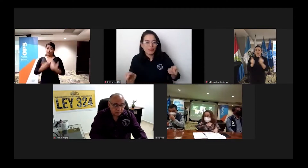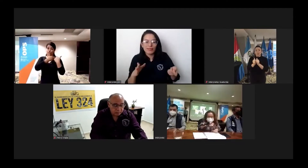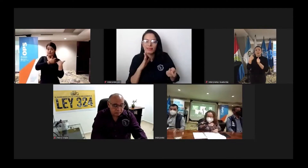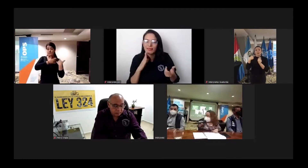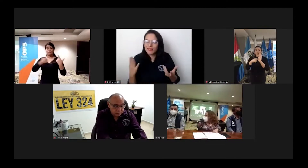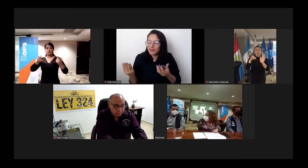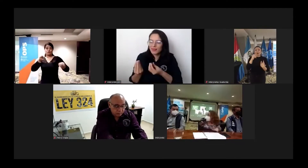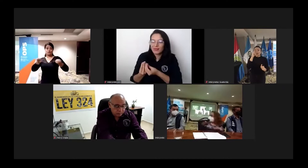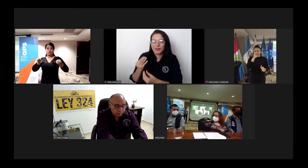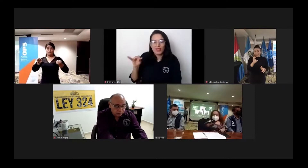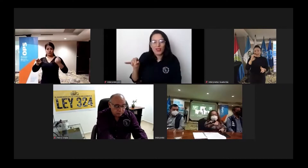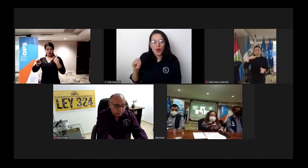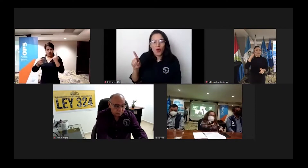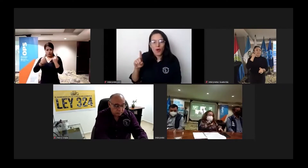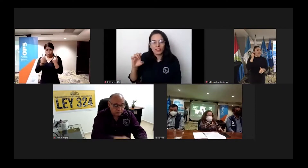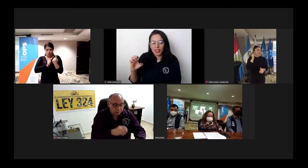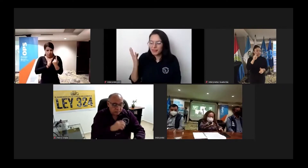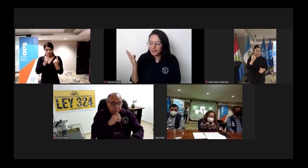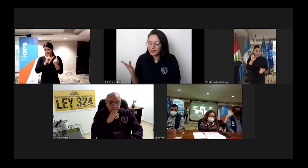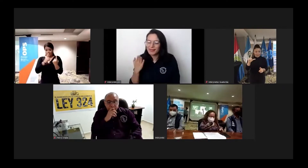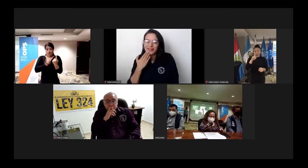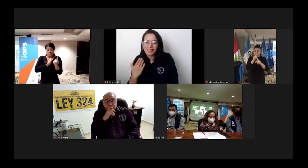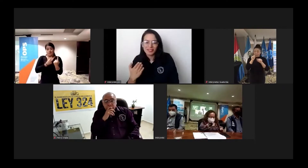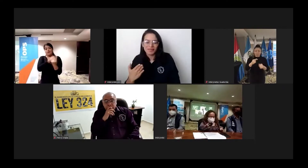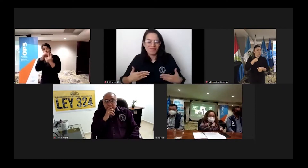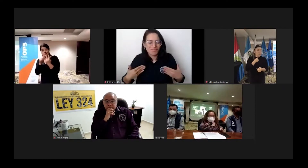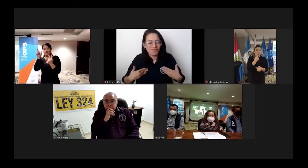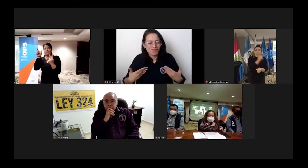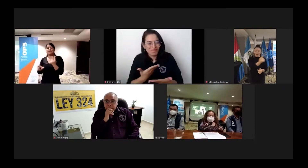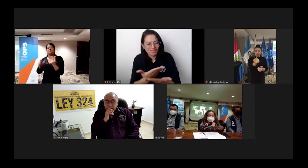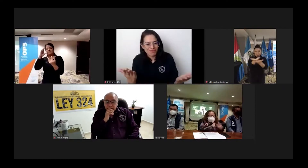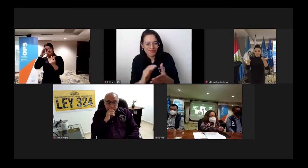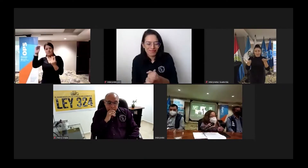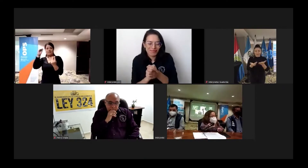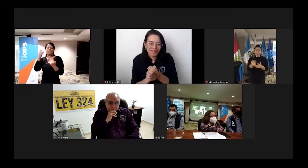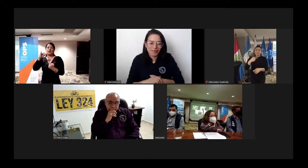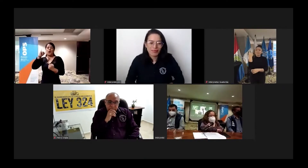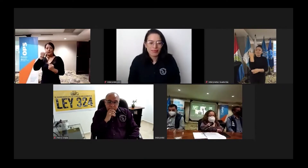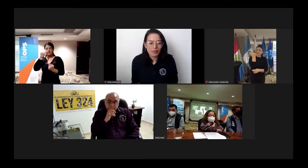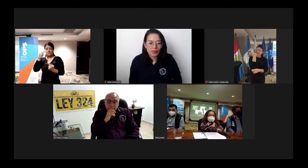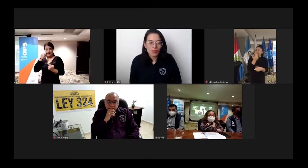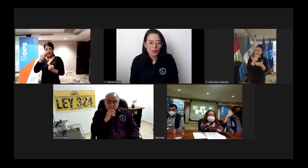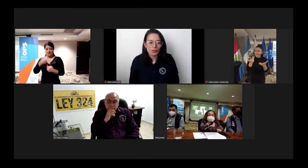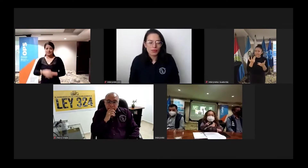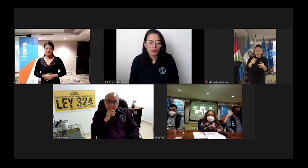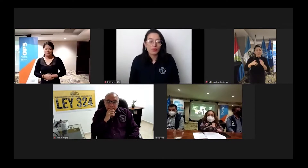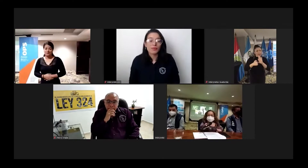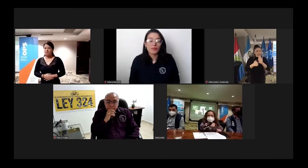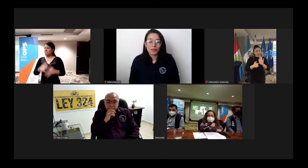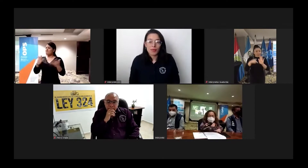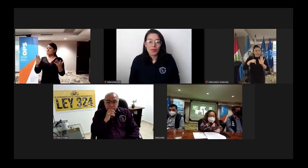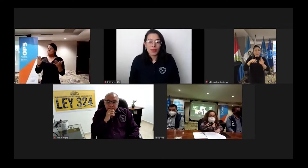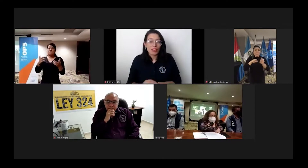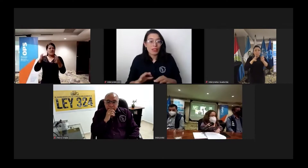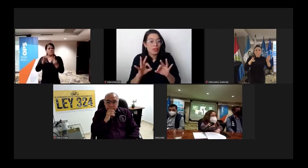Miguel Arteaga, así que un gusto a cada uno. La importancia fundamental de esta